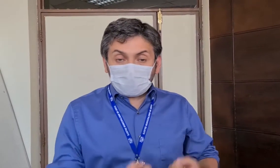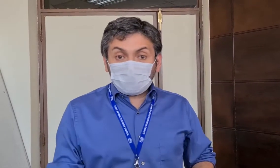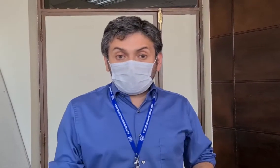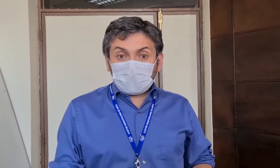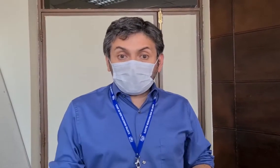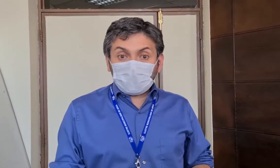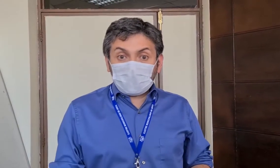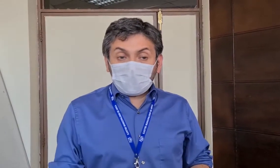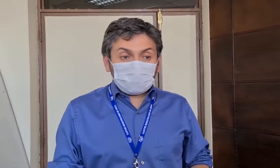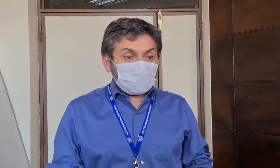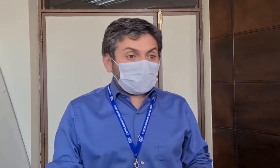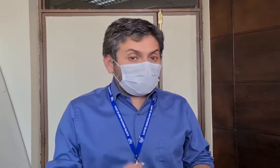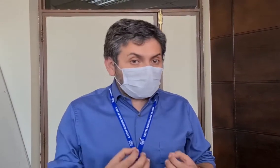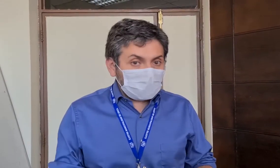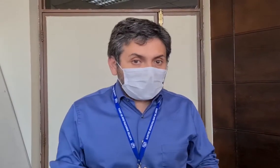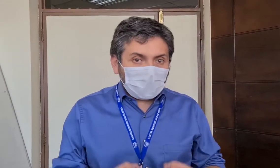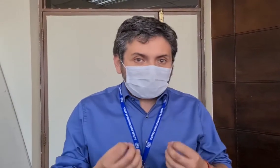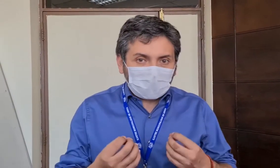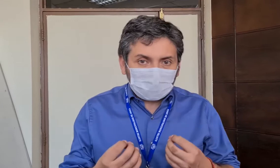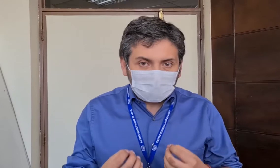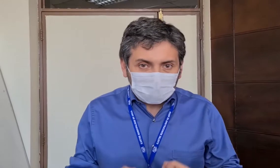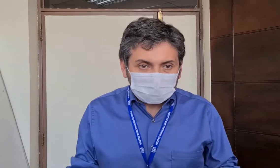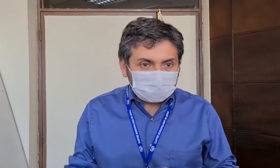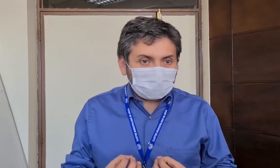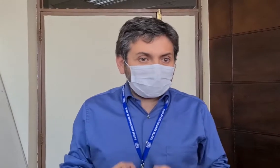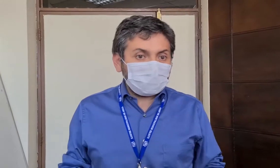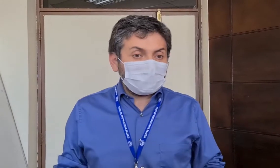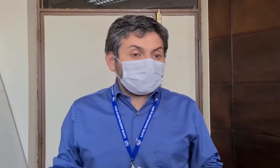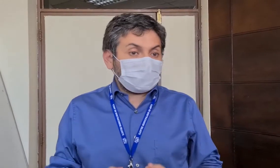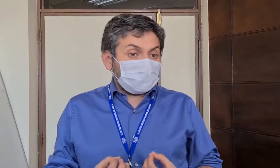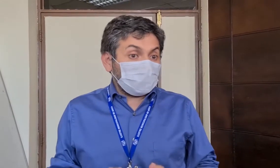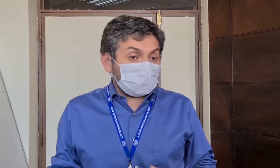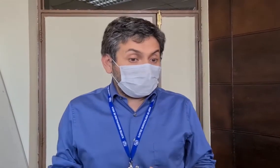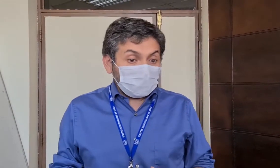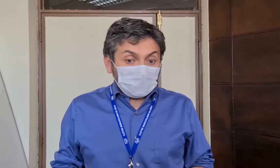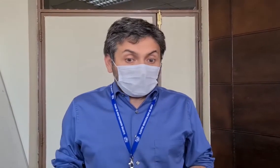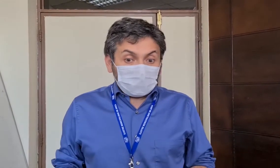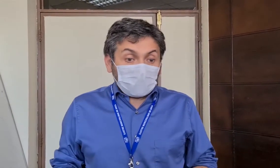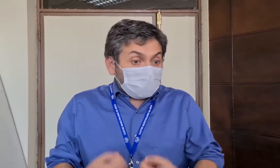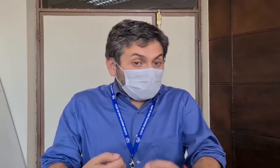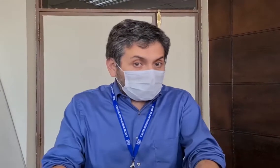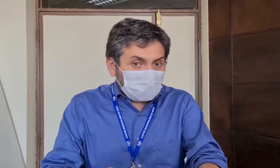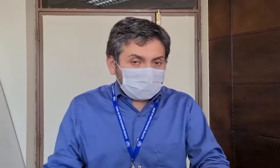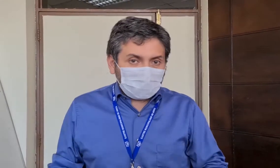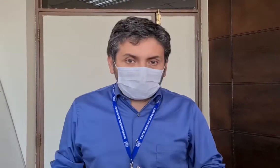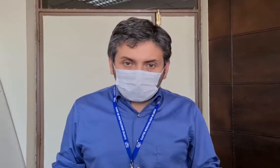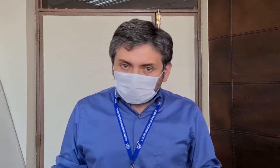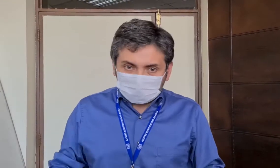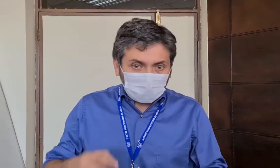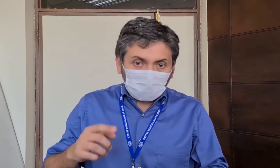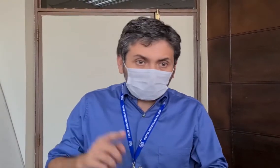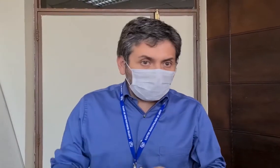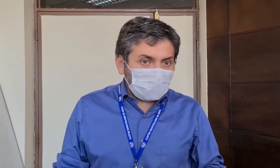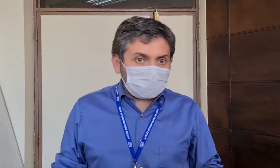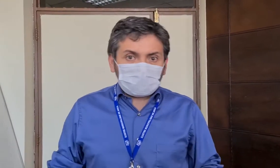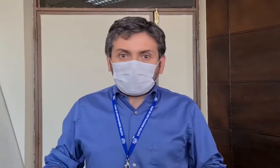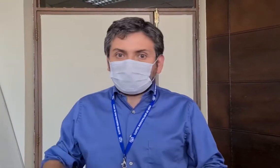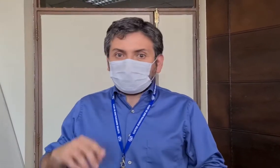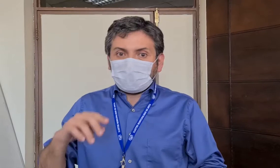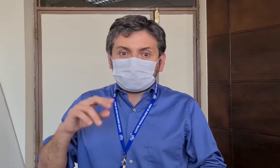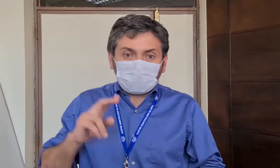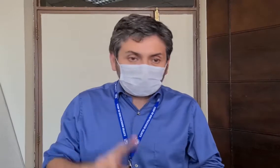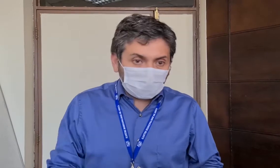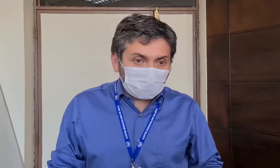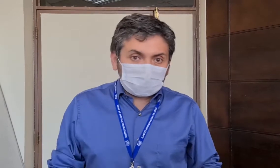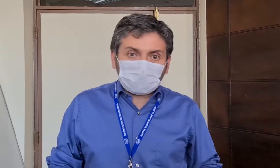que nos pide la comunidad para responder a esta emergencia que tenemos que dar respuesta a la gente. La gente hoy día se está muriendo de hambre, hoy día la